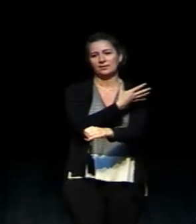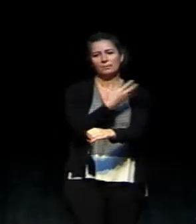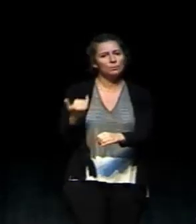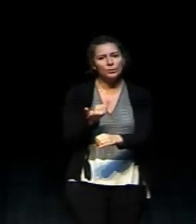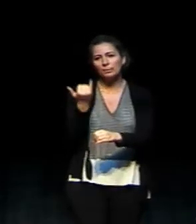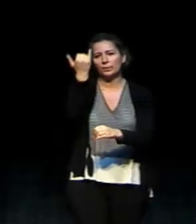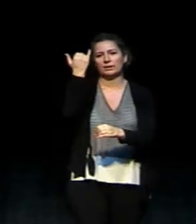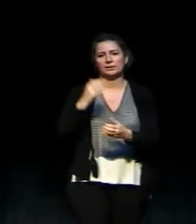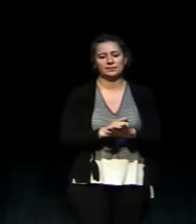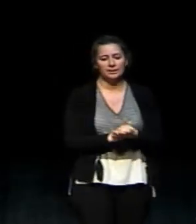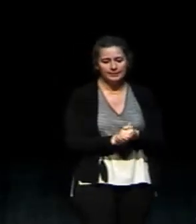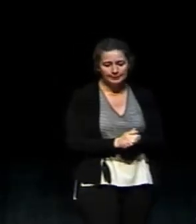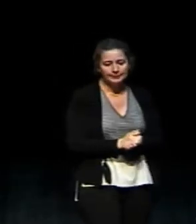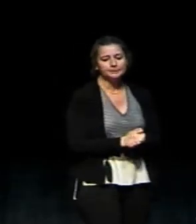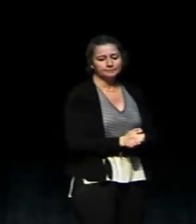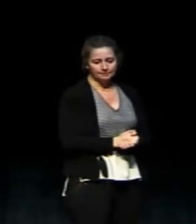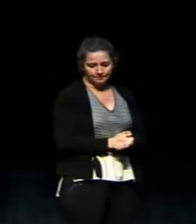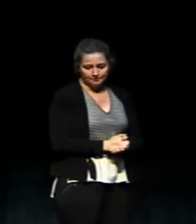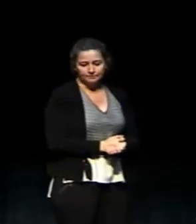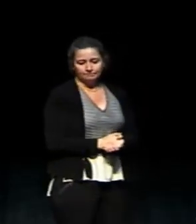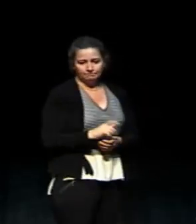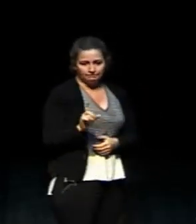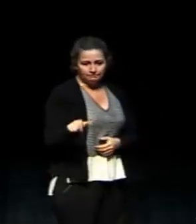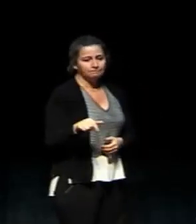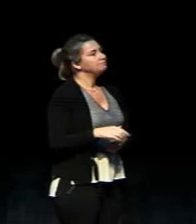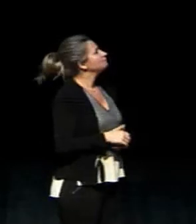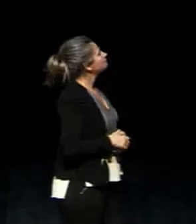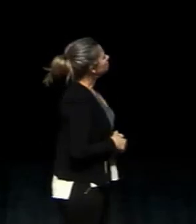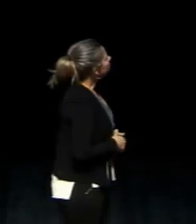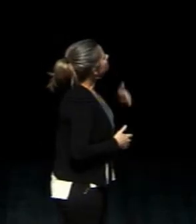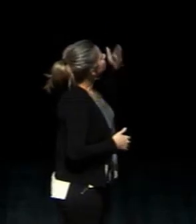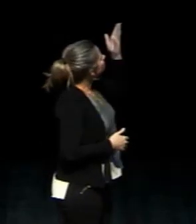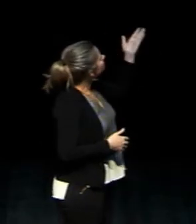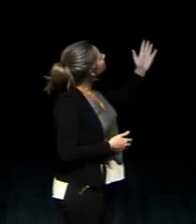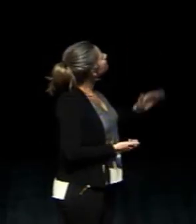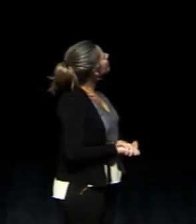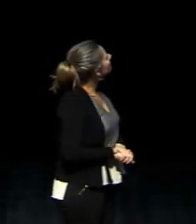hoje eu trago essa discussão sobre a afetividade, que é um elemento extremamente importante nesse processo.